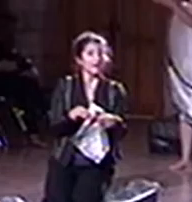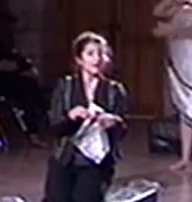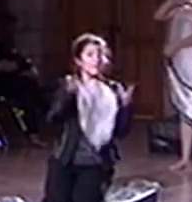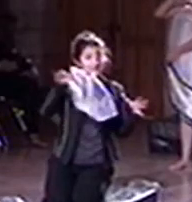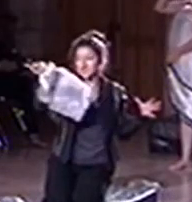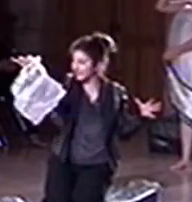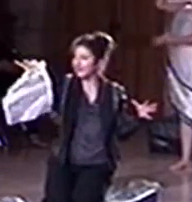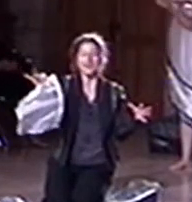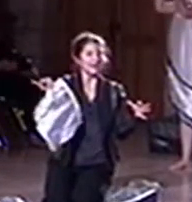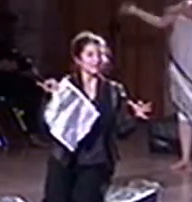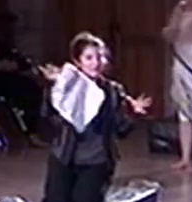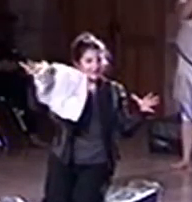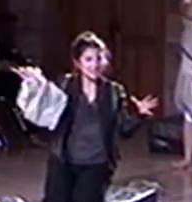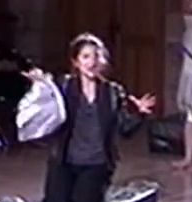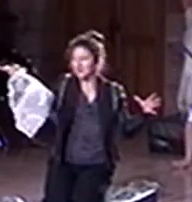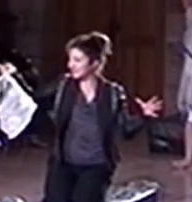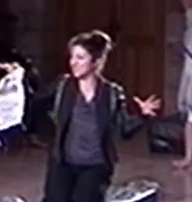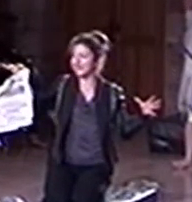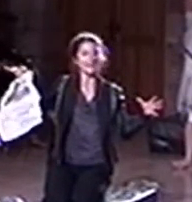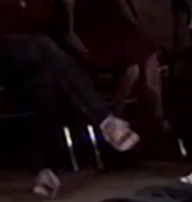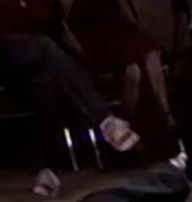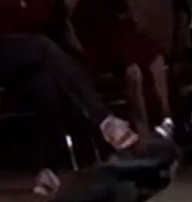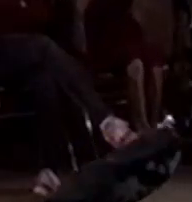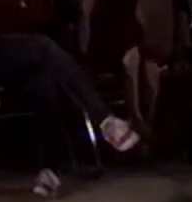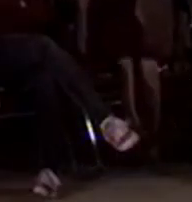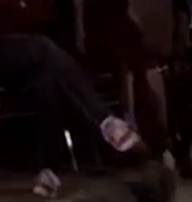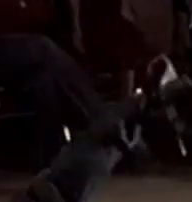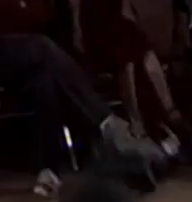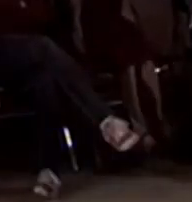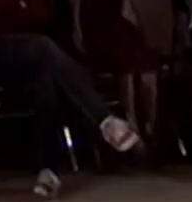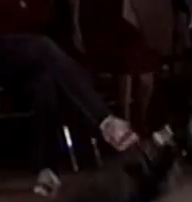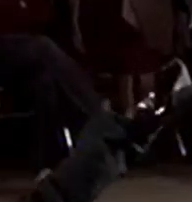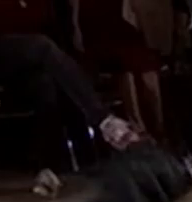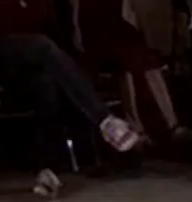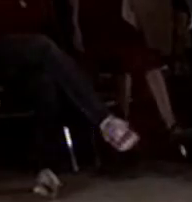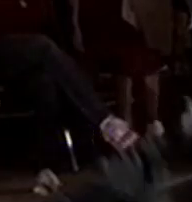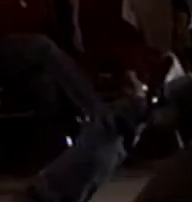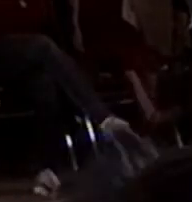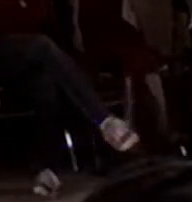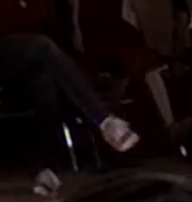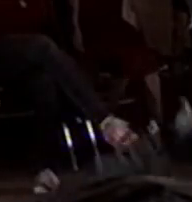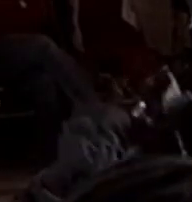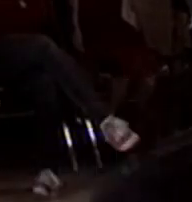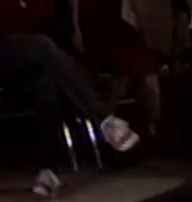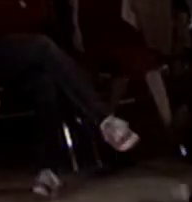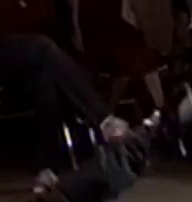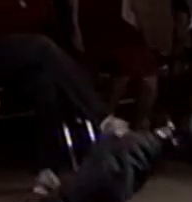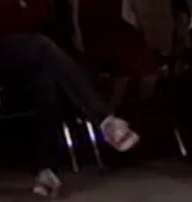Le même sachet. Donc ça, moins de sachet, moins de déchets. J'ai vu une étude anglaise qui dit que si l fait pipi dans la douche,